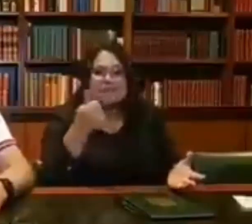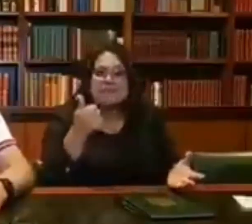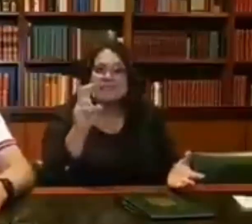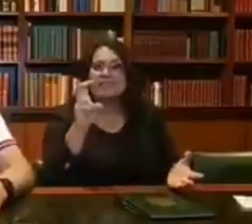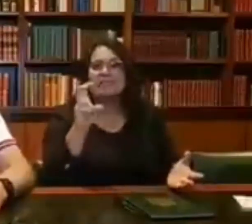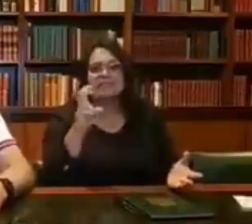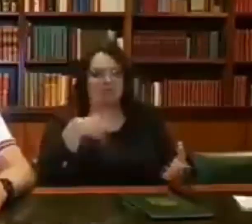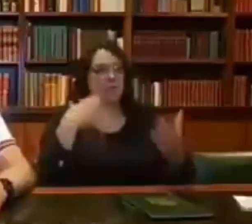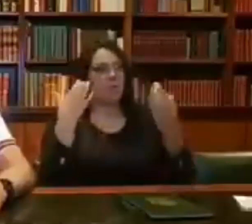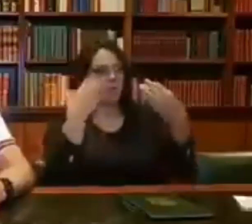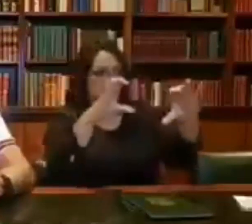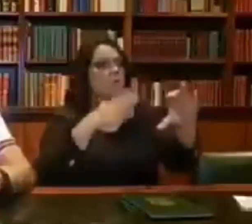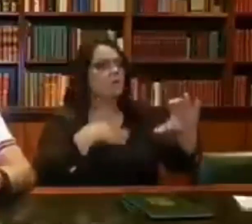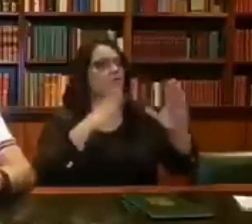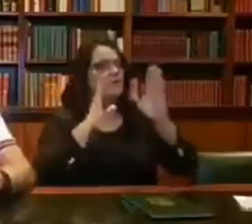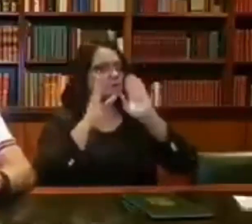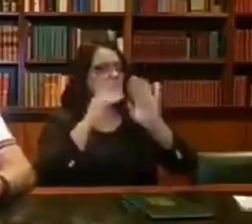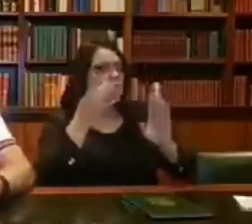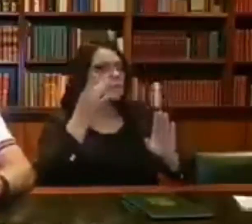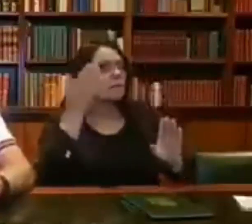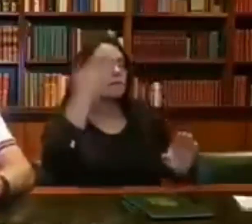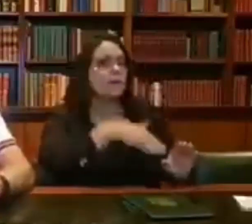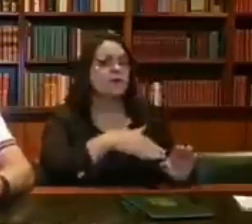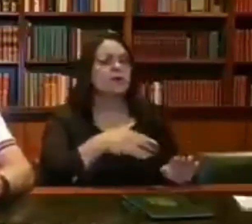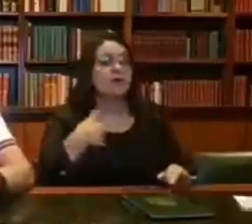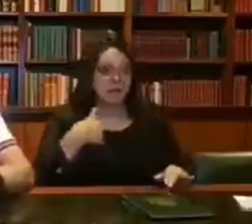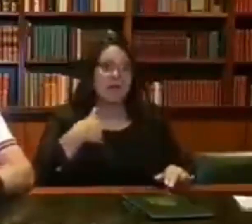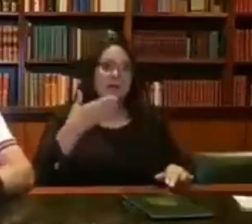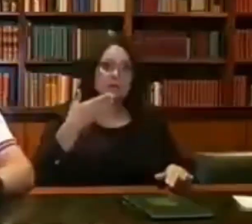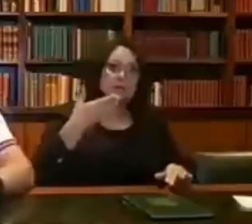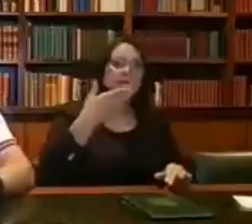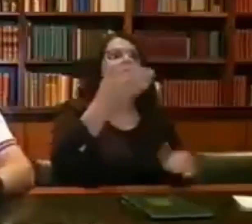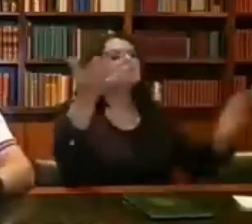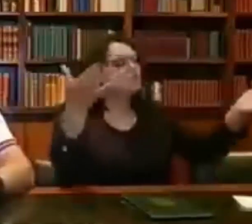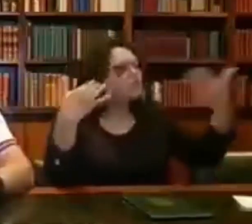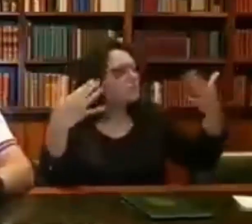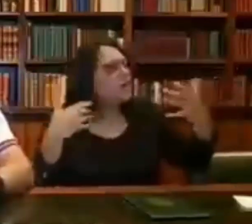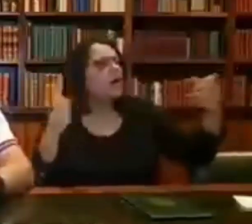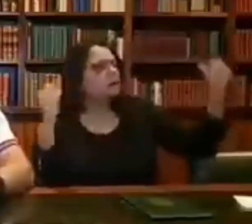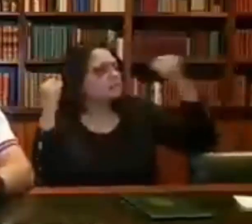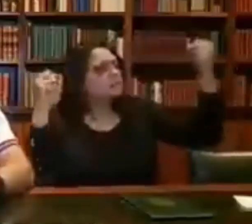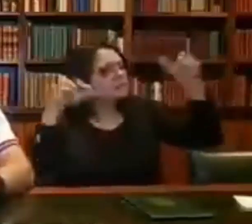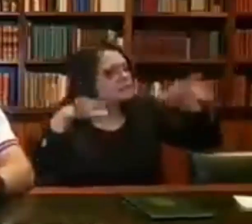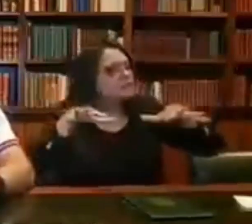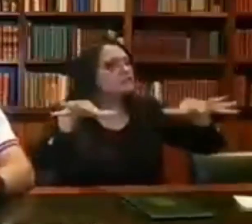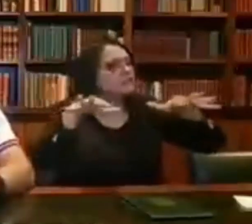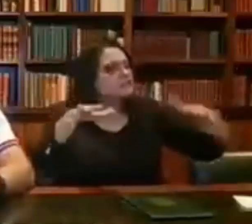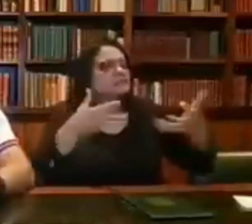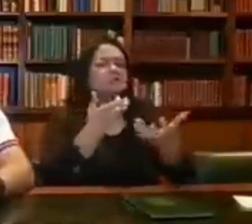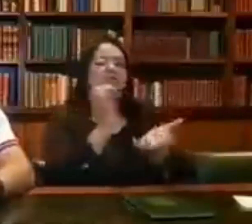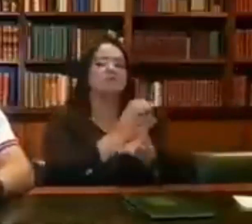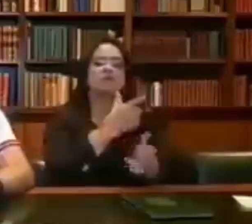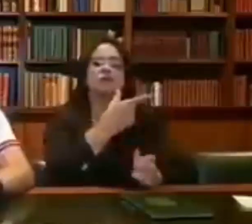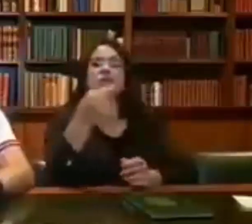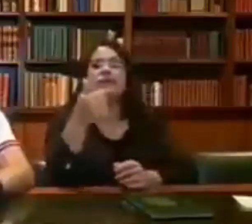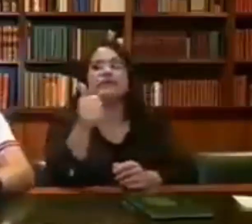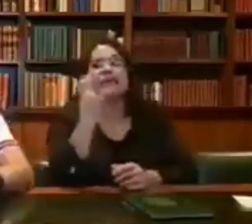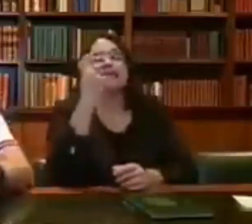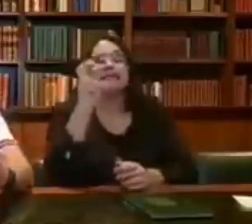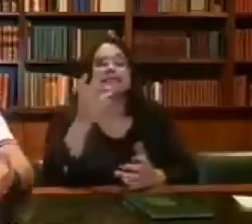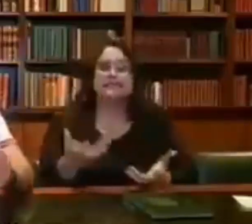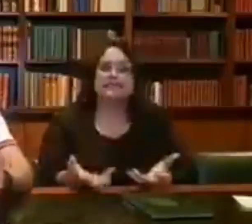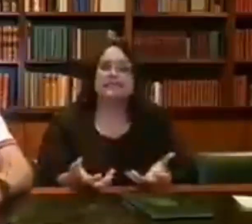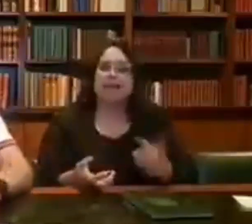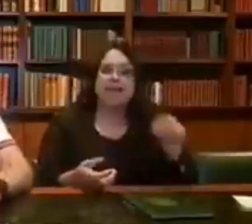rodando por aí, eu vou botar no meu Facebook daqui a pouco. É um vídeo que eu peço o comparecimento do pessoal no dia 15 de março de 2015, que